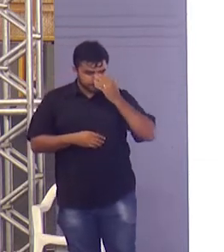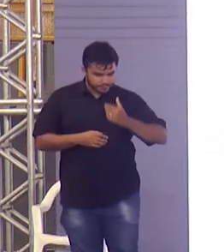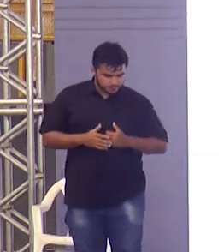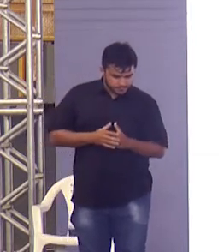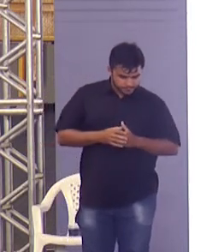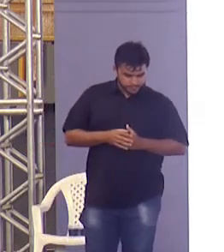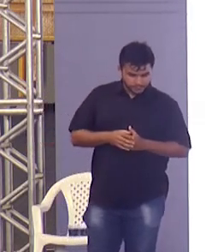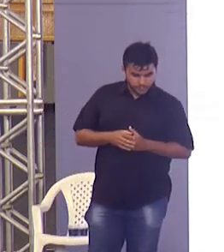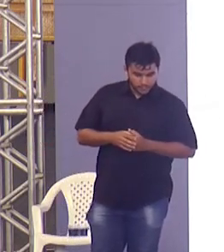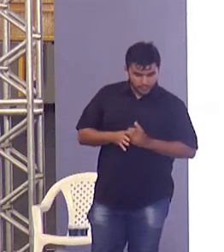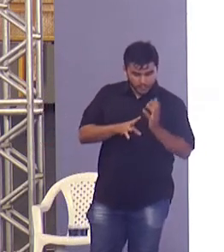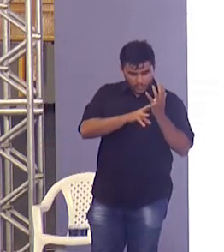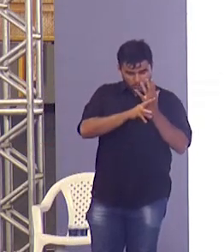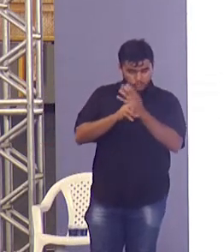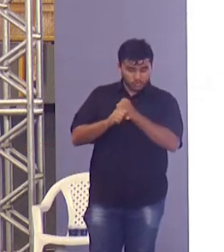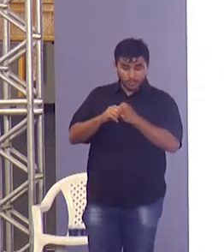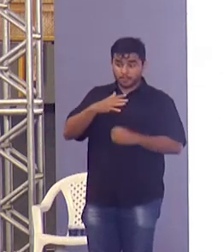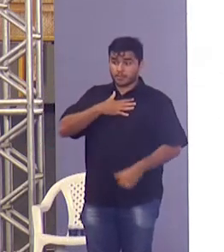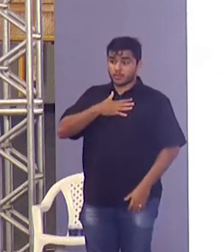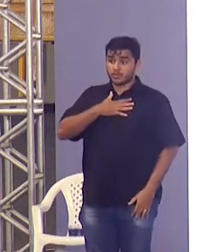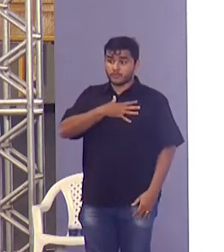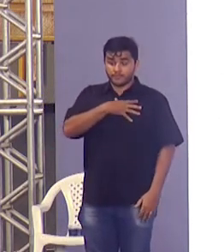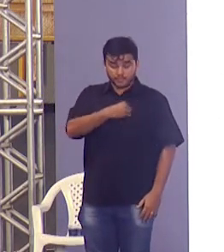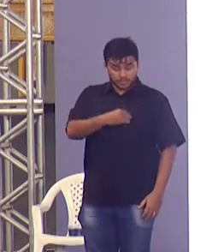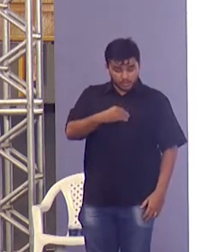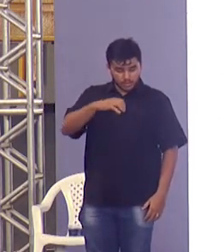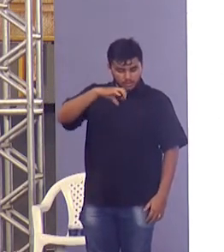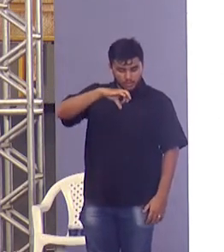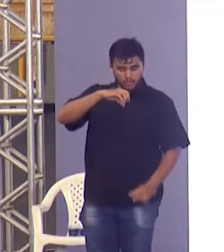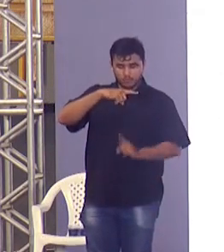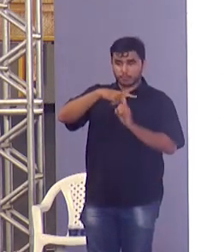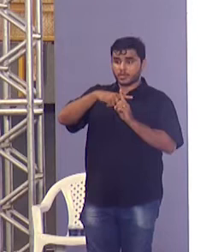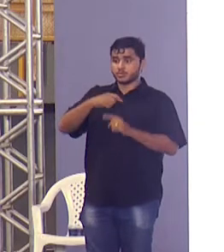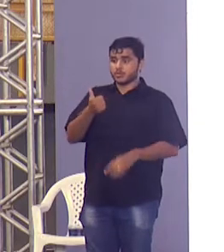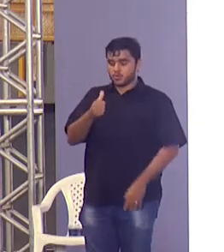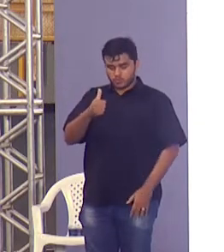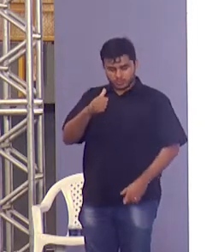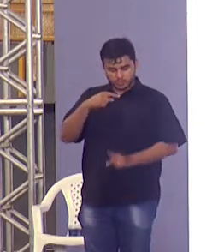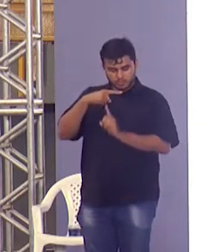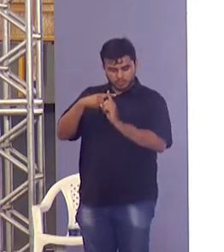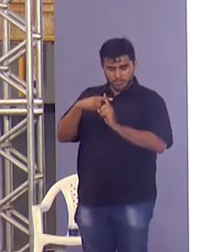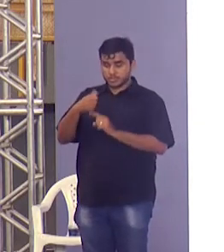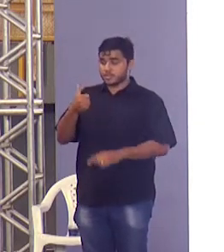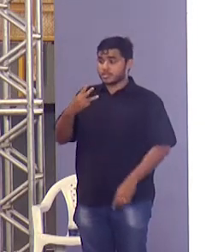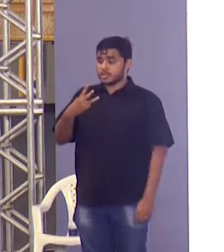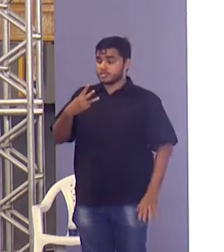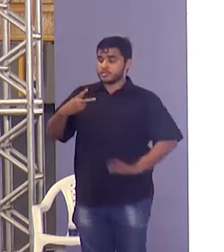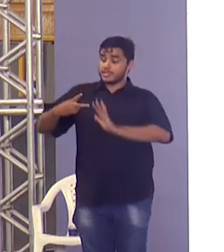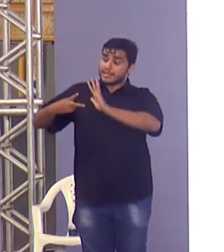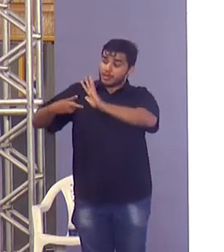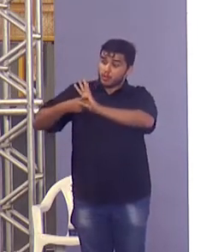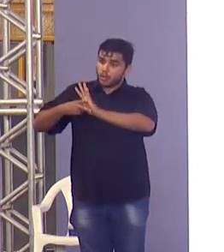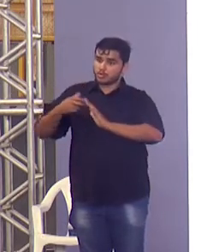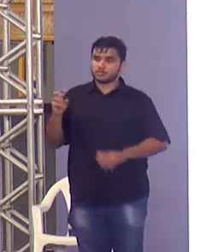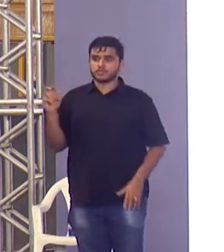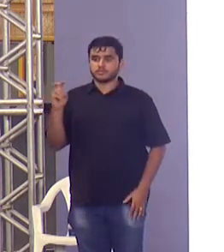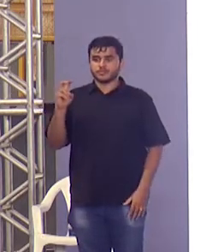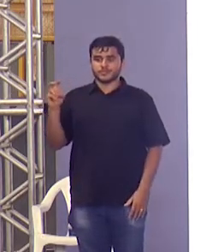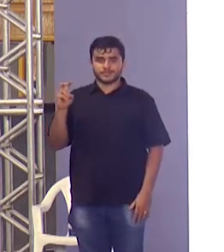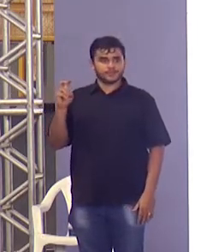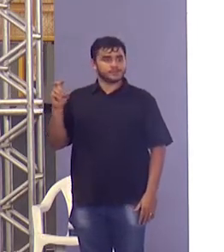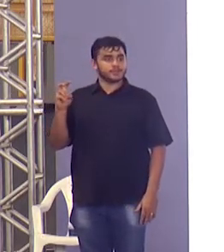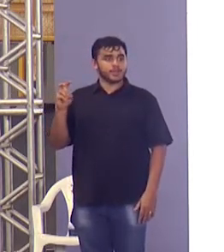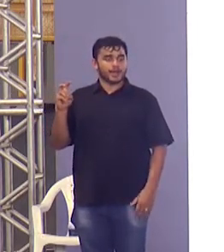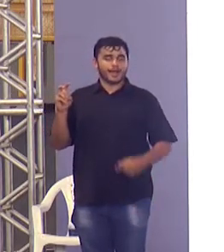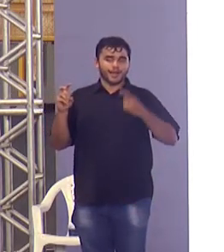vou somar as idades dos meus filhos e vou dizer que tem que ser igual à minha idade, porque foi isso que o problema disse. Ele